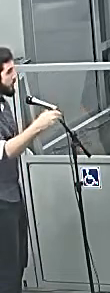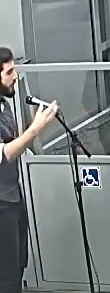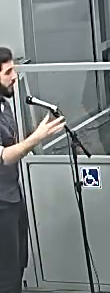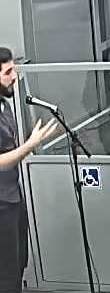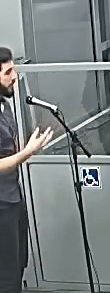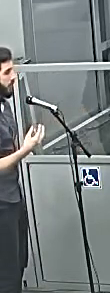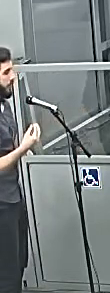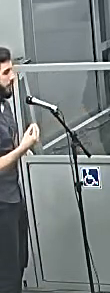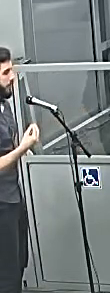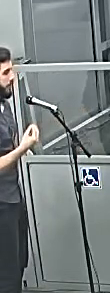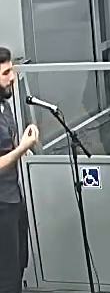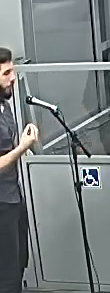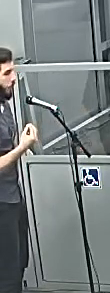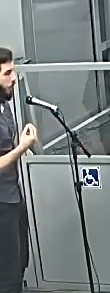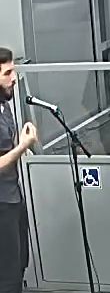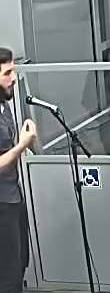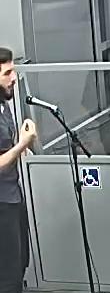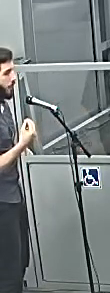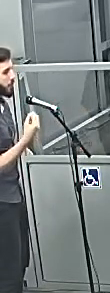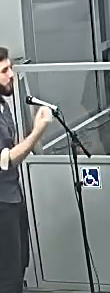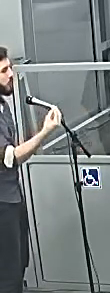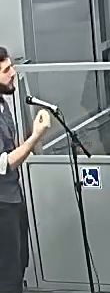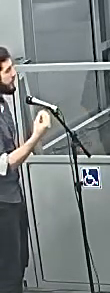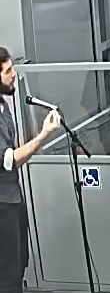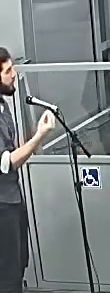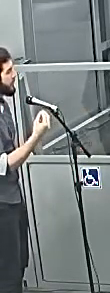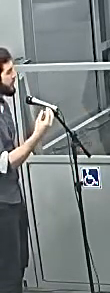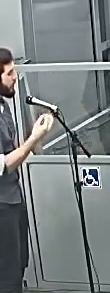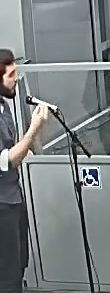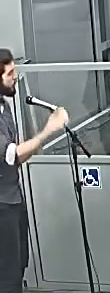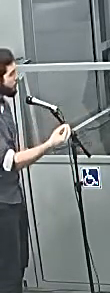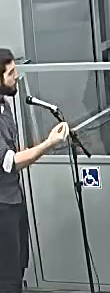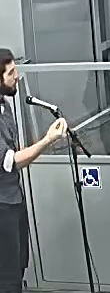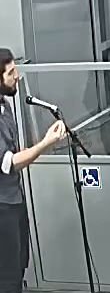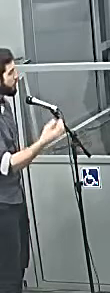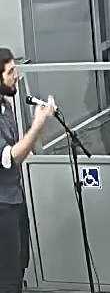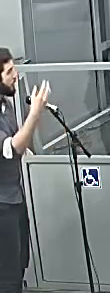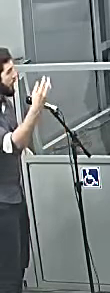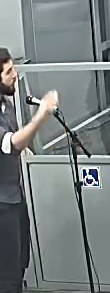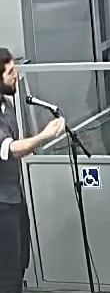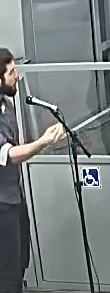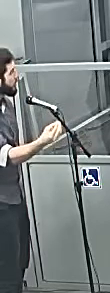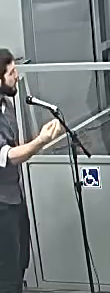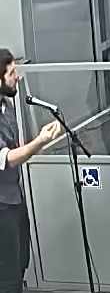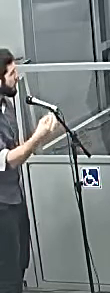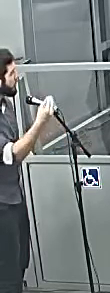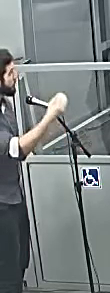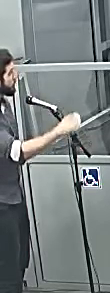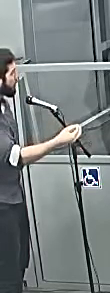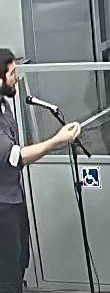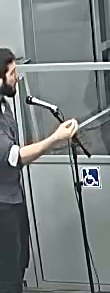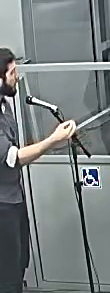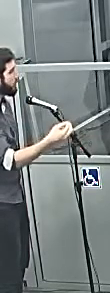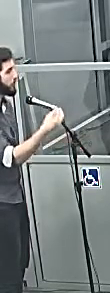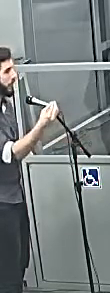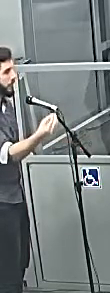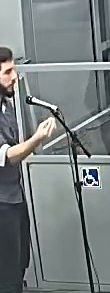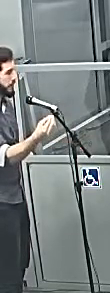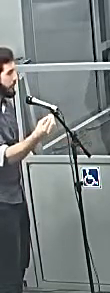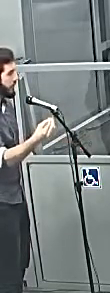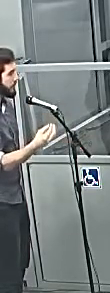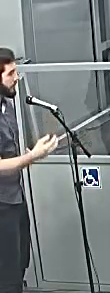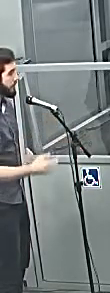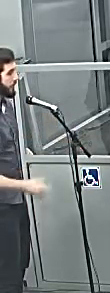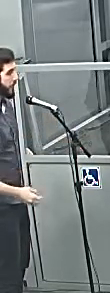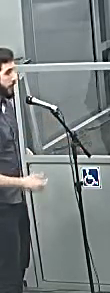esporte entender é qual é a correspondência a gente tem que fazer para incluir o surdo ou nos comitês olímpicos ou paraolímpicos na